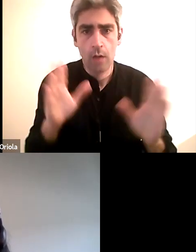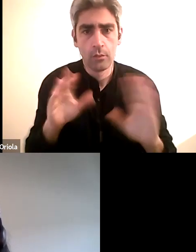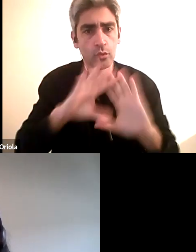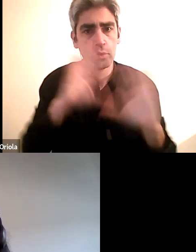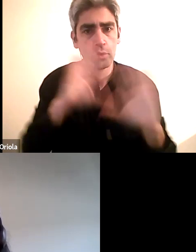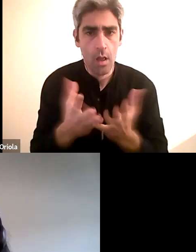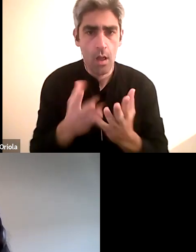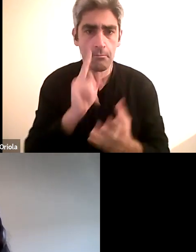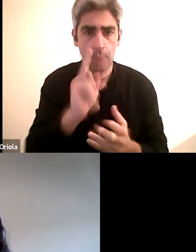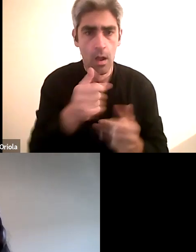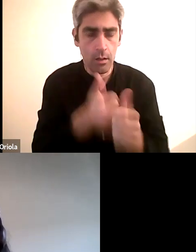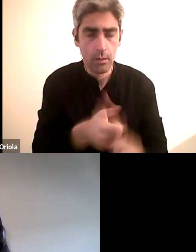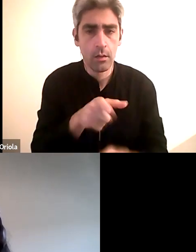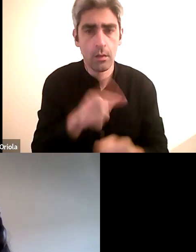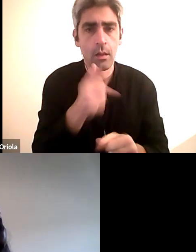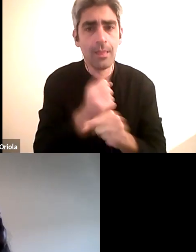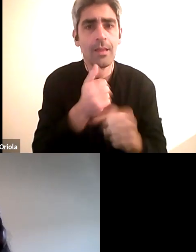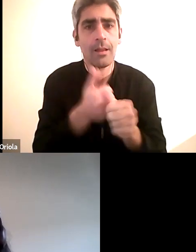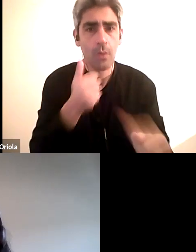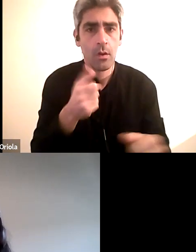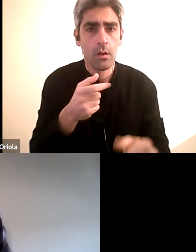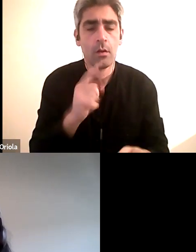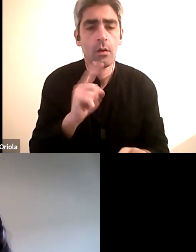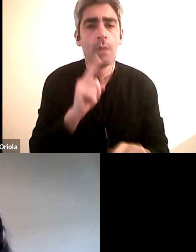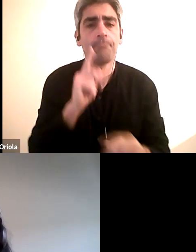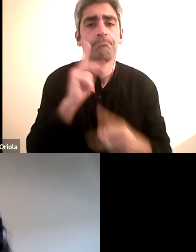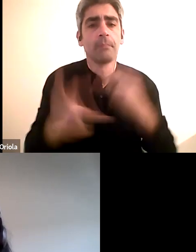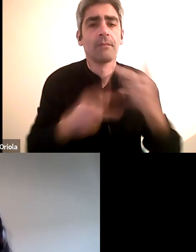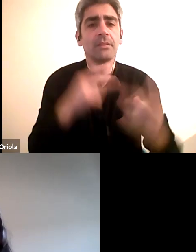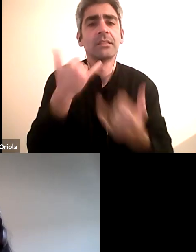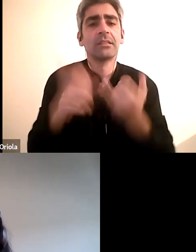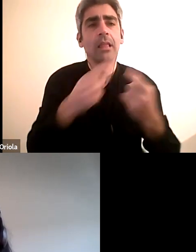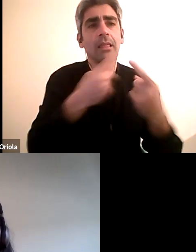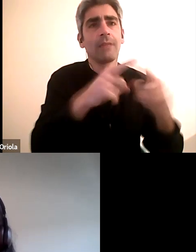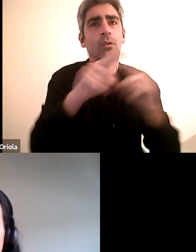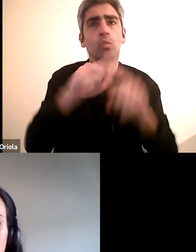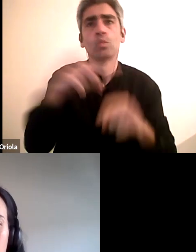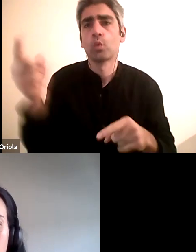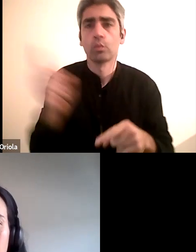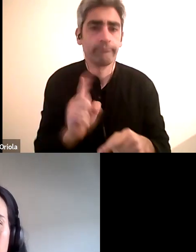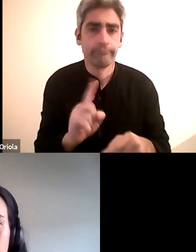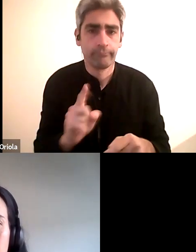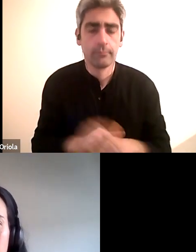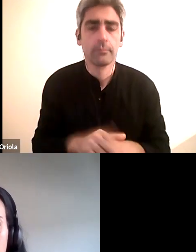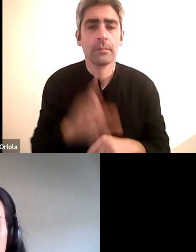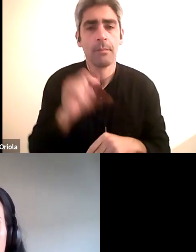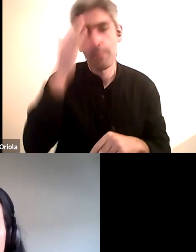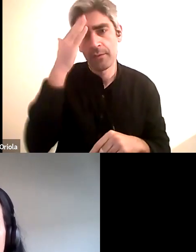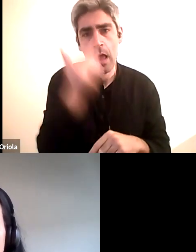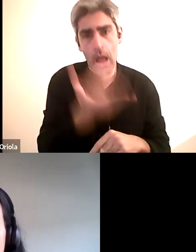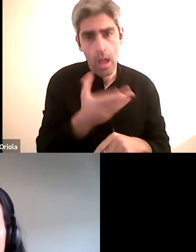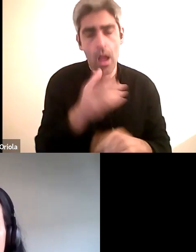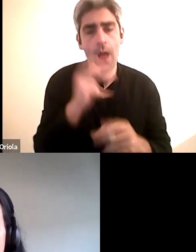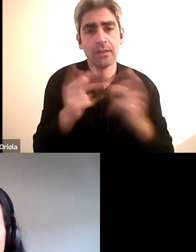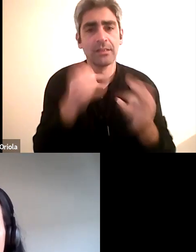é que o teletrabalhador não tenha uma avaliação de riscos diferente dos outros. E até está previsto que a avaliação de